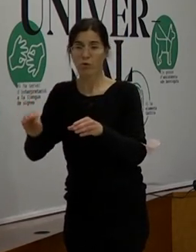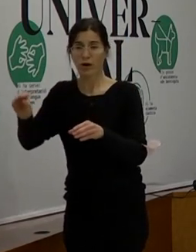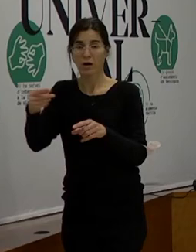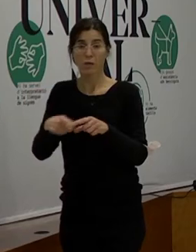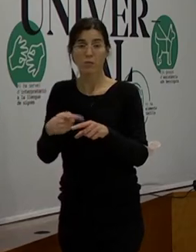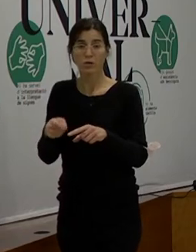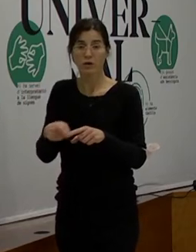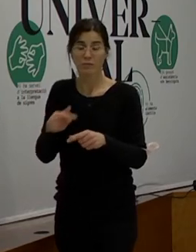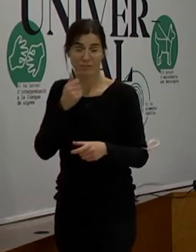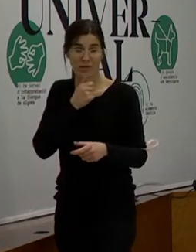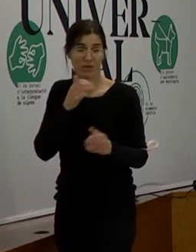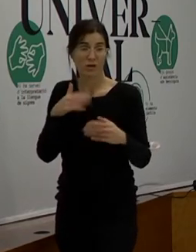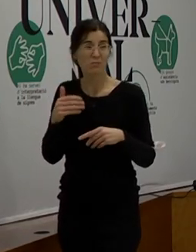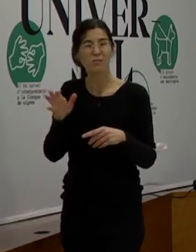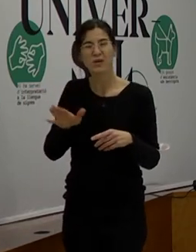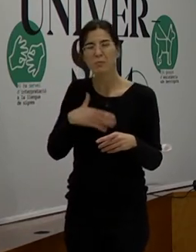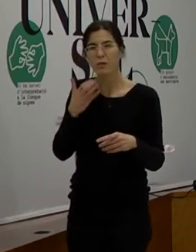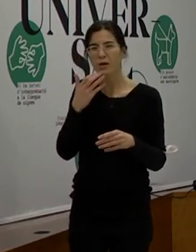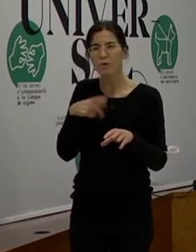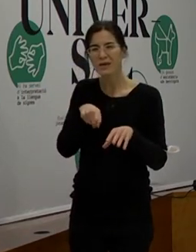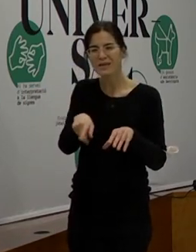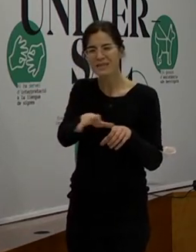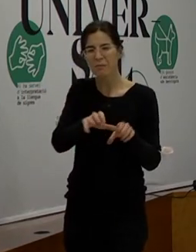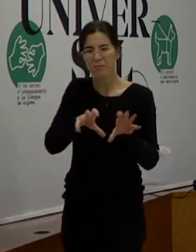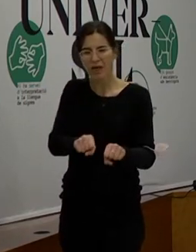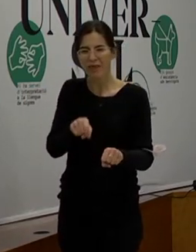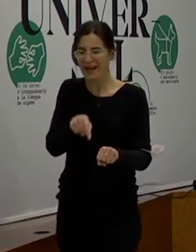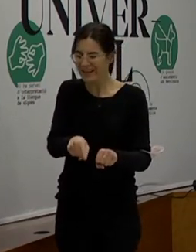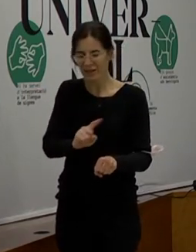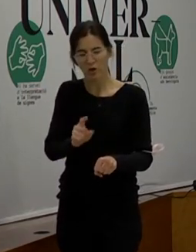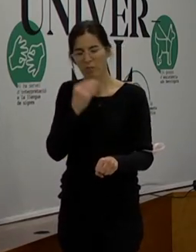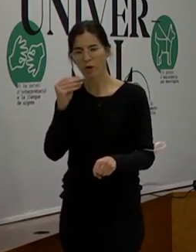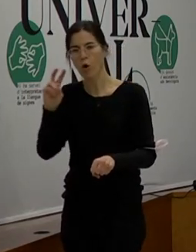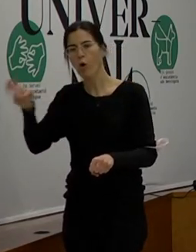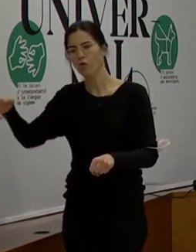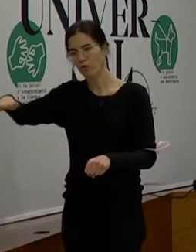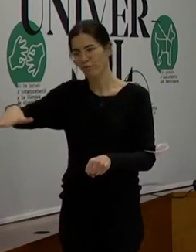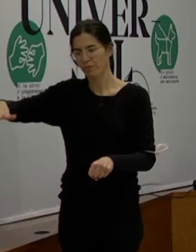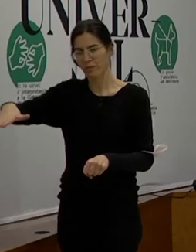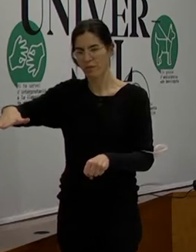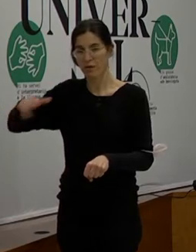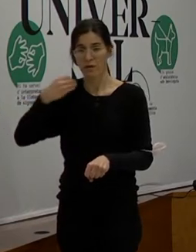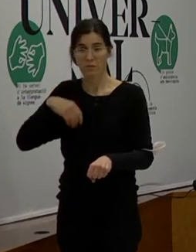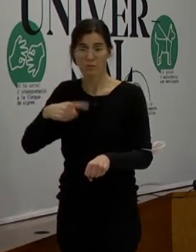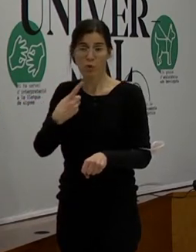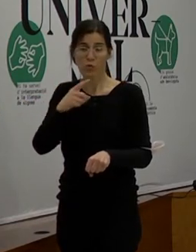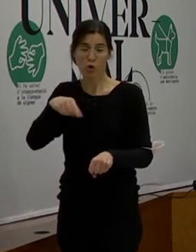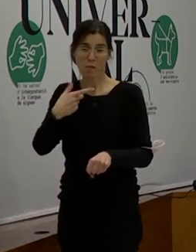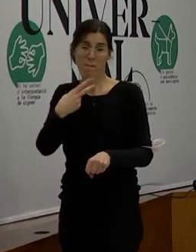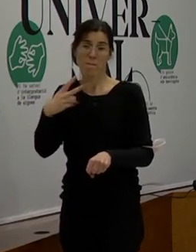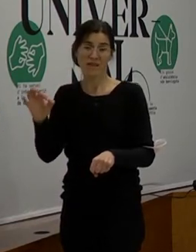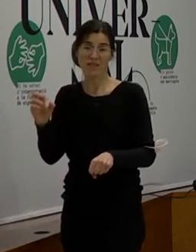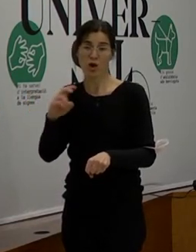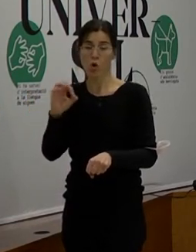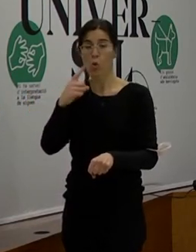allò, potser aquesta plaça no ha d'estar a aquest lloc. Té que estar en un altre lloc en què hi hagi el metro 20 o el metro 50